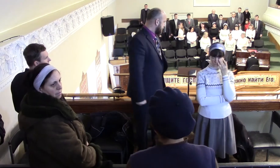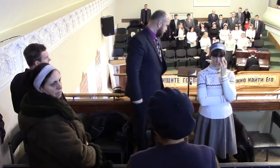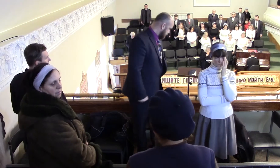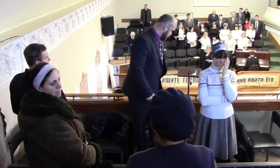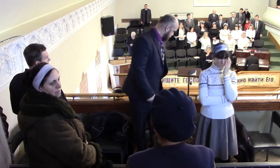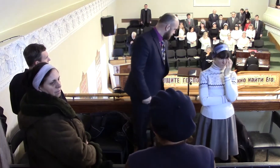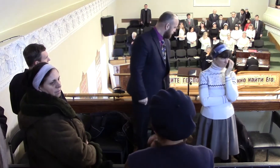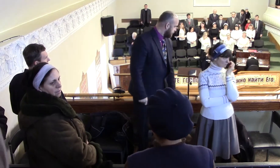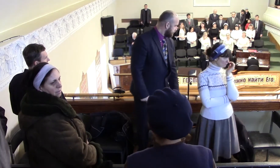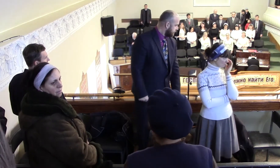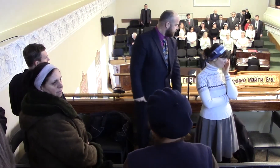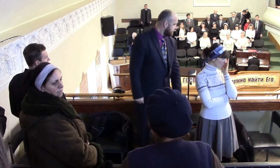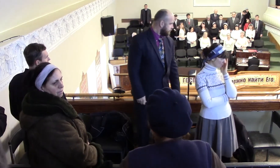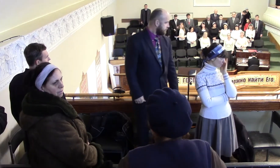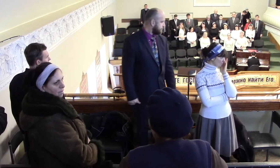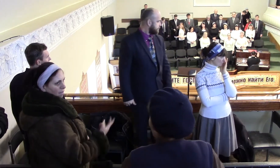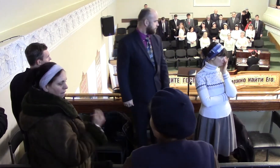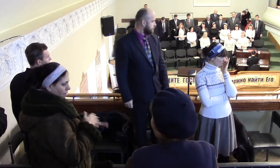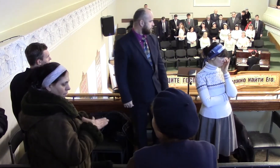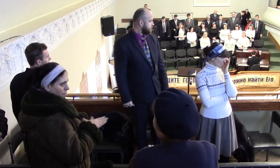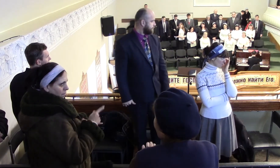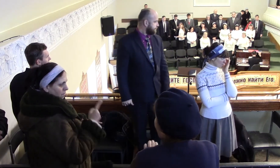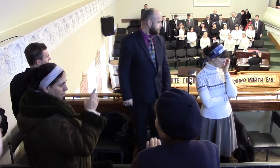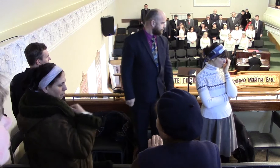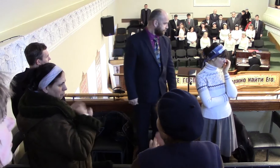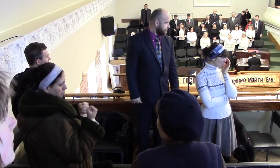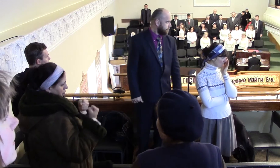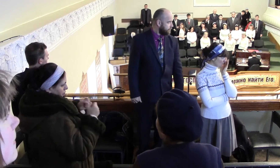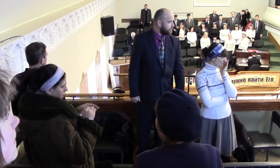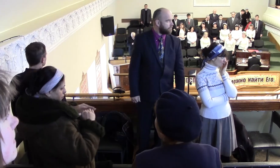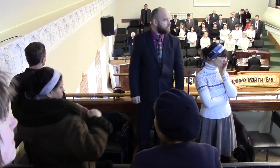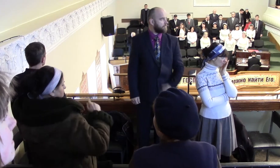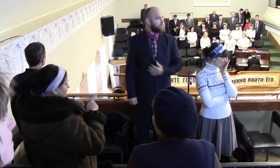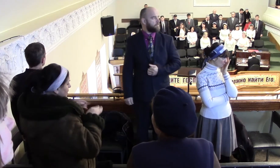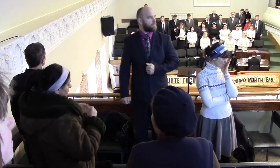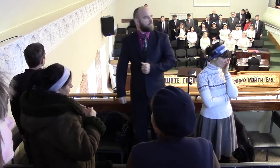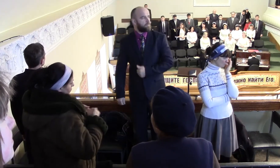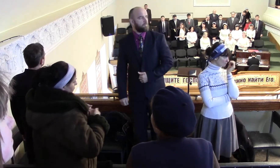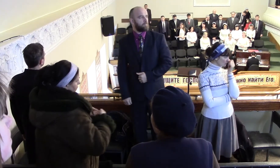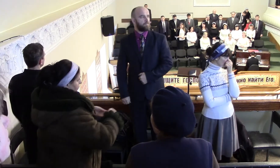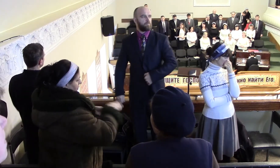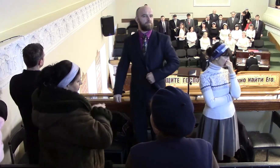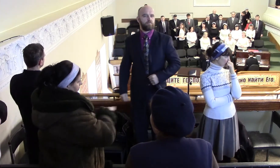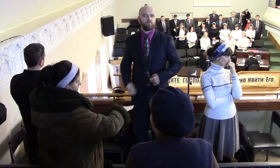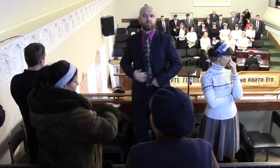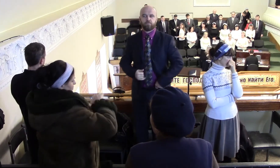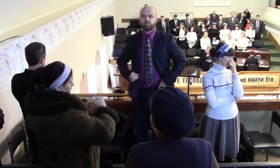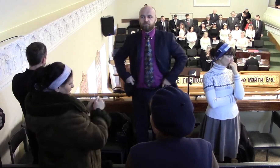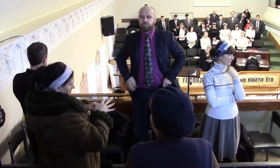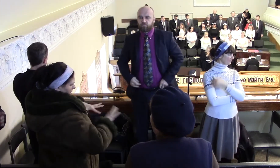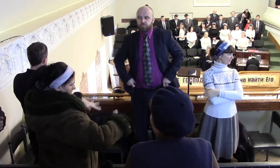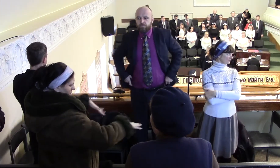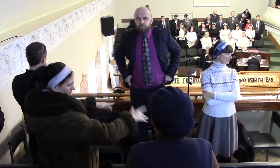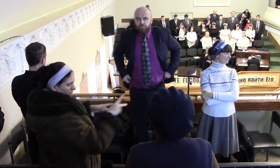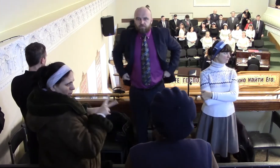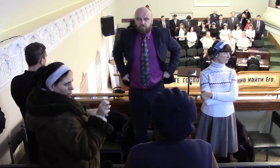Вместе с чтением будем петь из сборника номер 13. «Скажи мне весть главою, скажи Спаситель вновь про смерть и